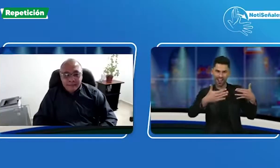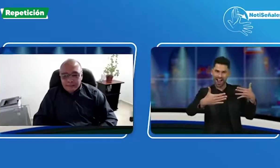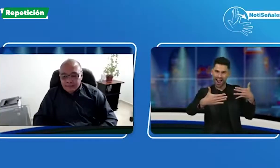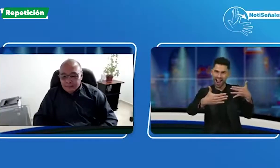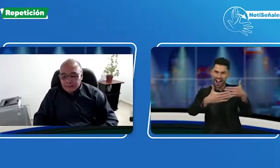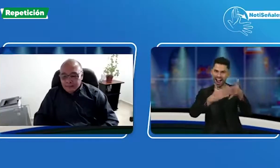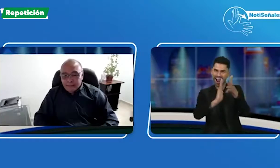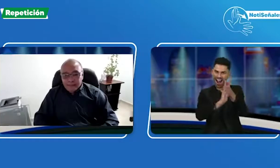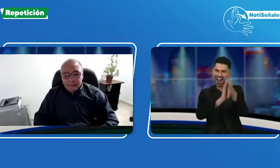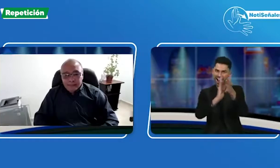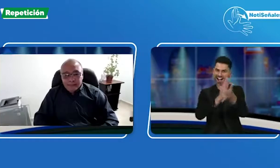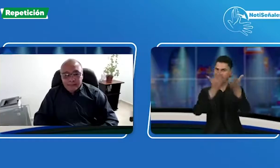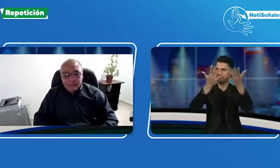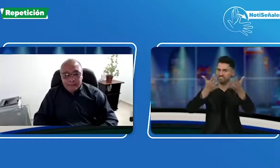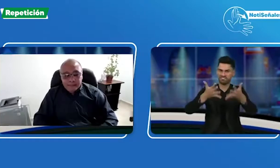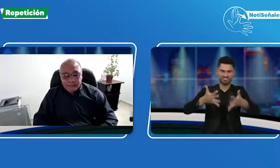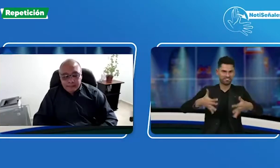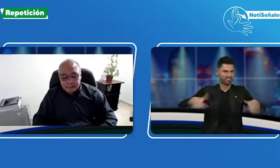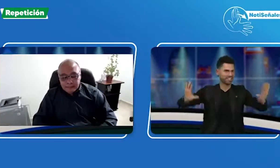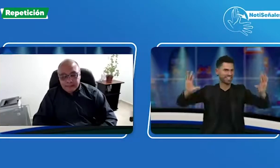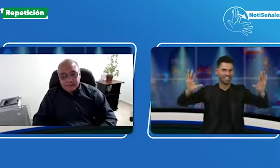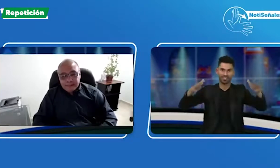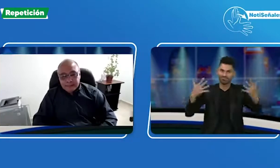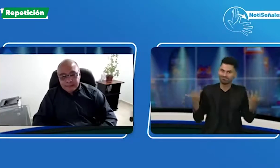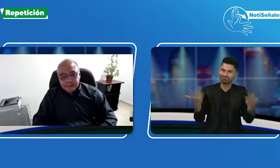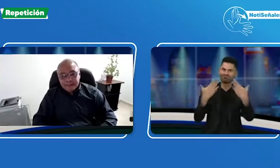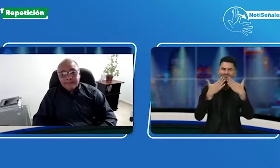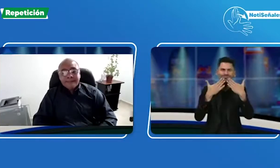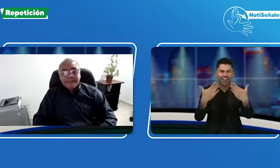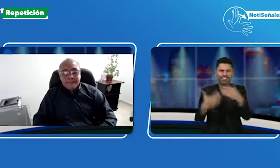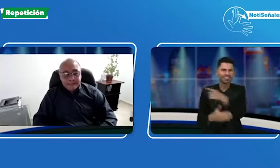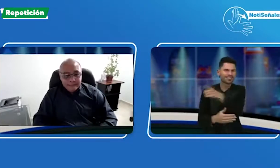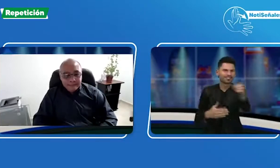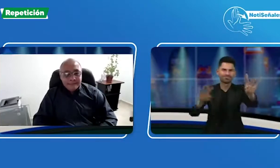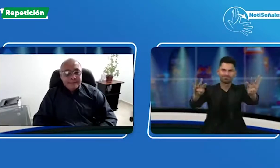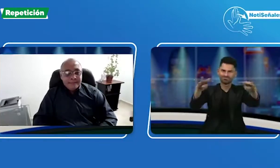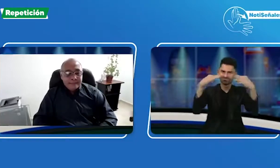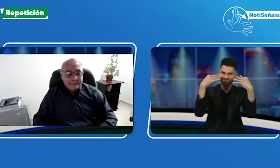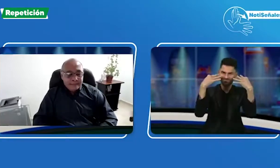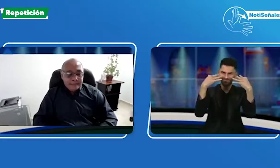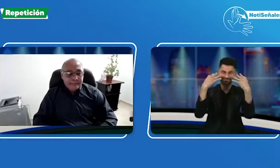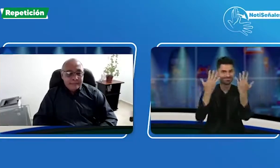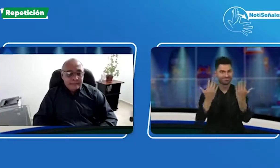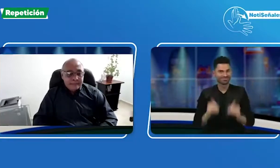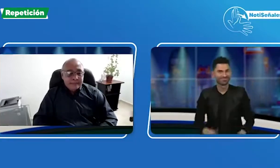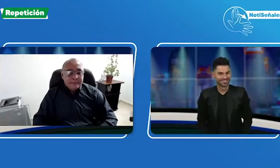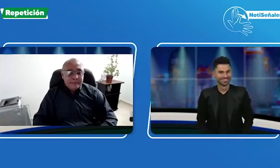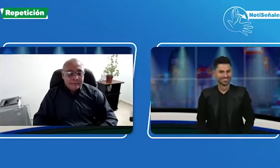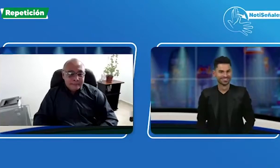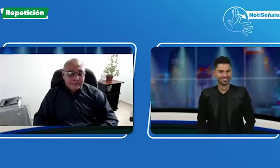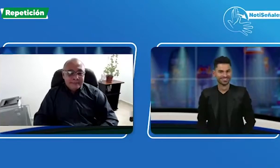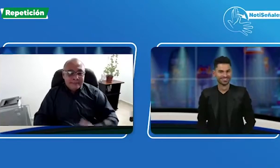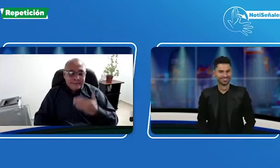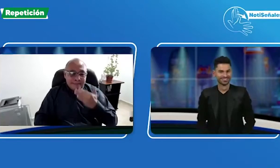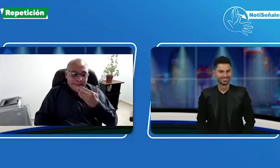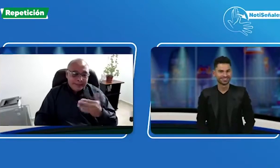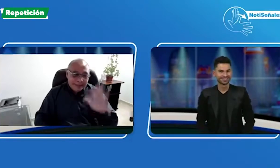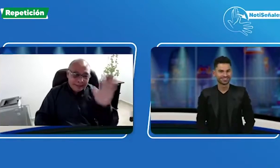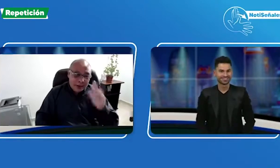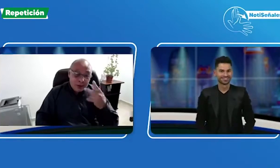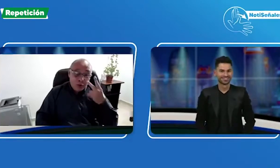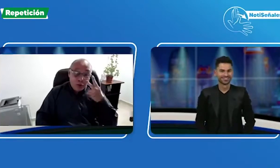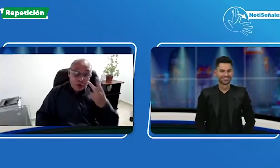Bueno Henry Ya Estamos Llegando Al Final De Noticinales Agradecemos A Todas Las Personas Que Nos Vieron